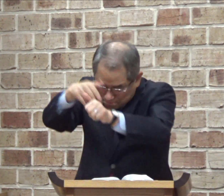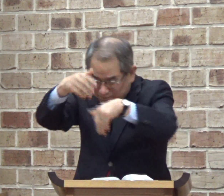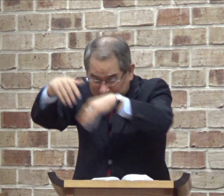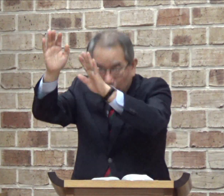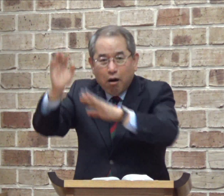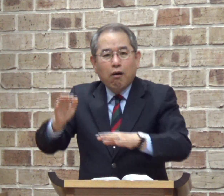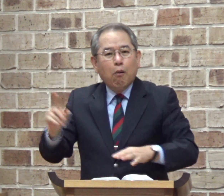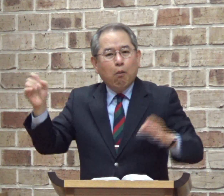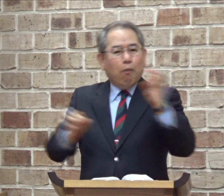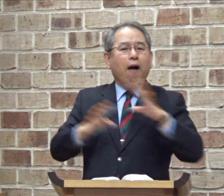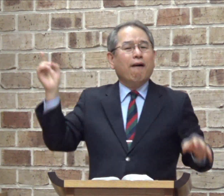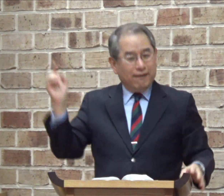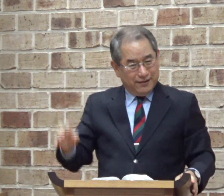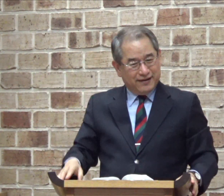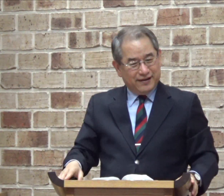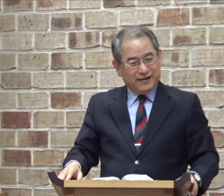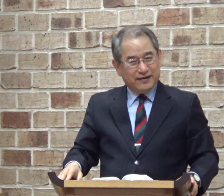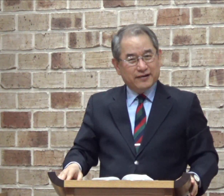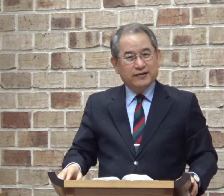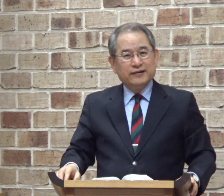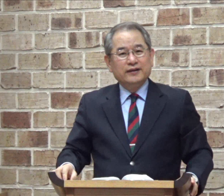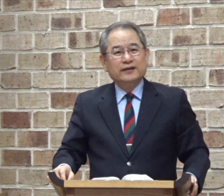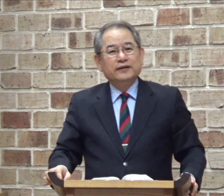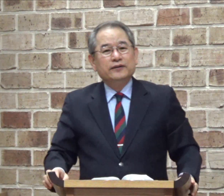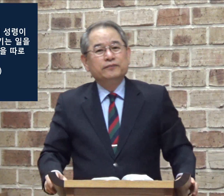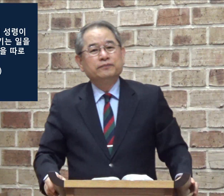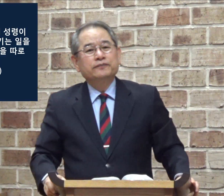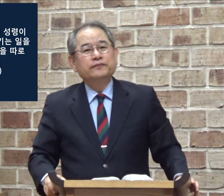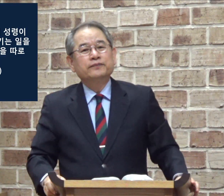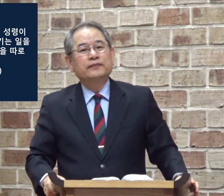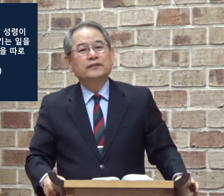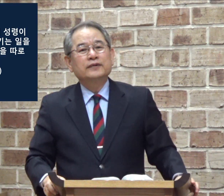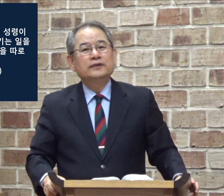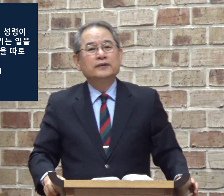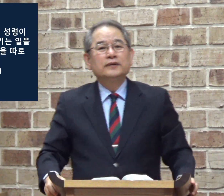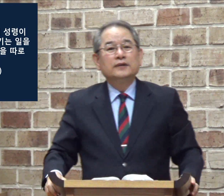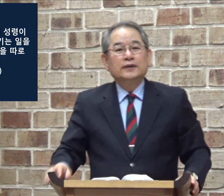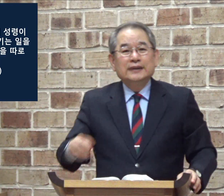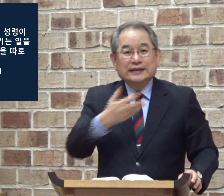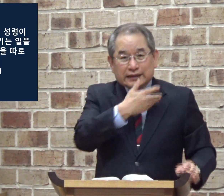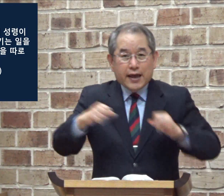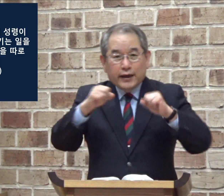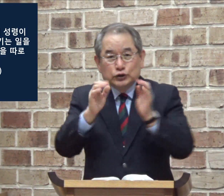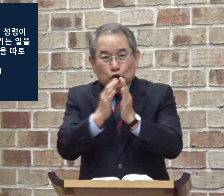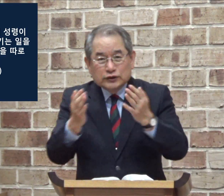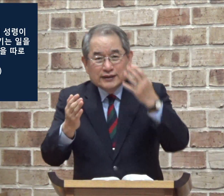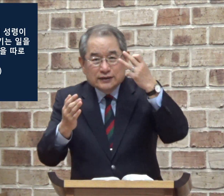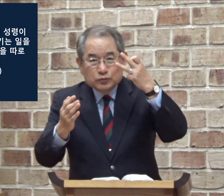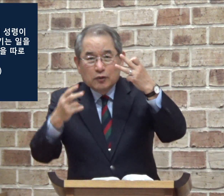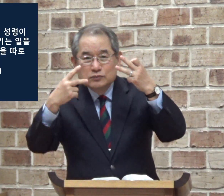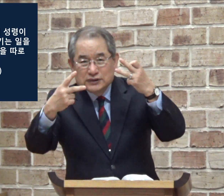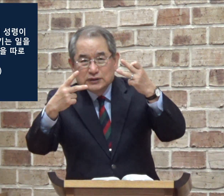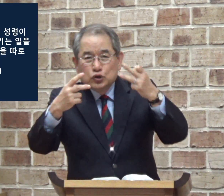사도행전 13장 2절 말씀에 주를 섬겨 금식할 때에 성령이 이르시되 내가 불러 시키는 일을